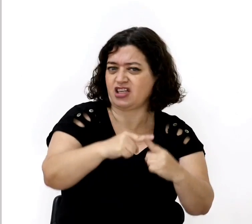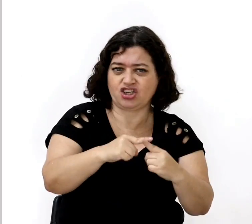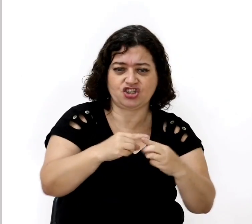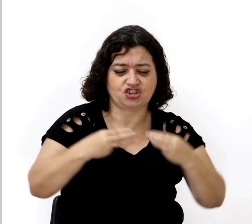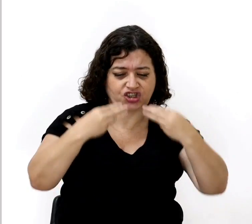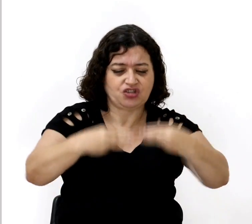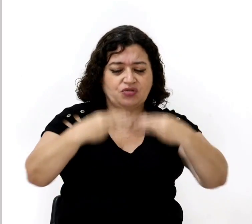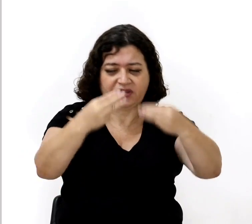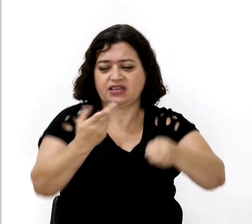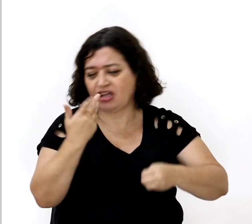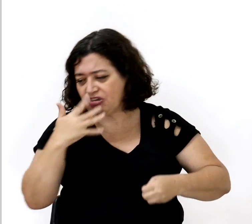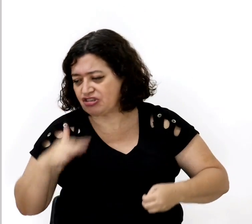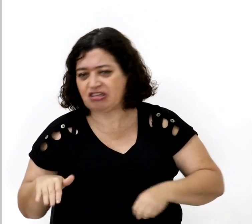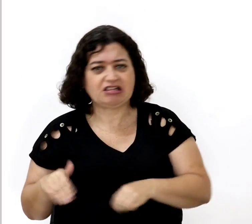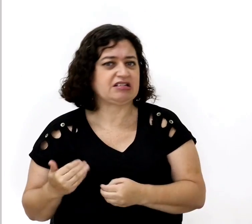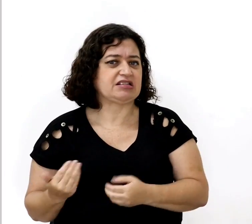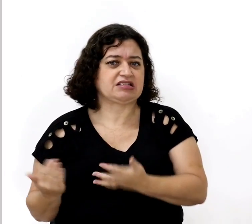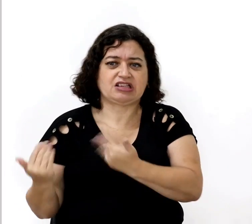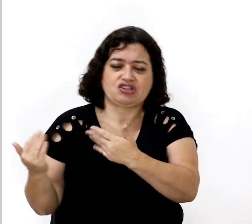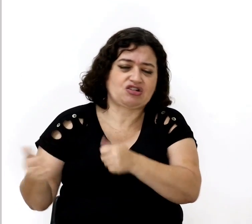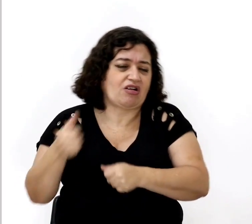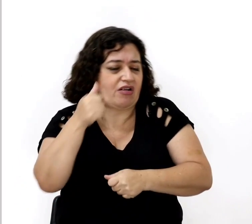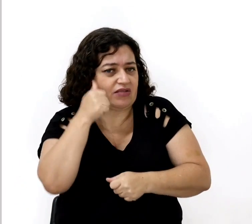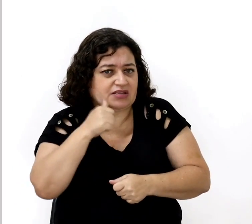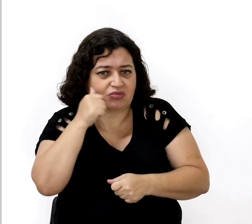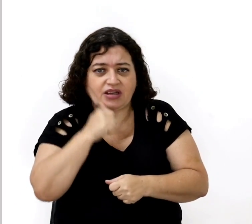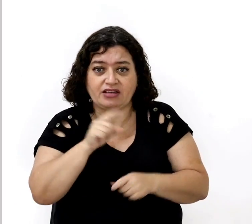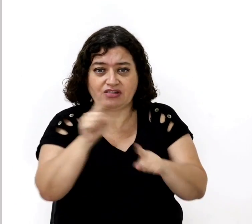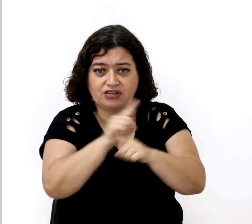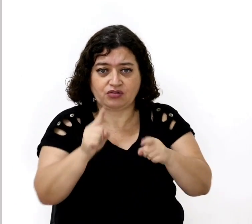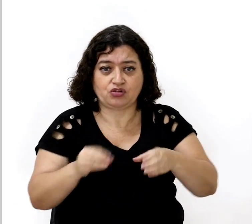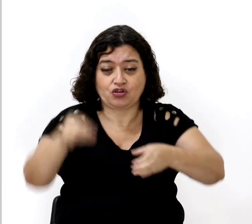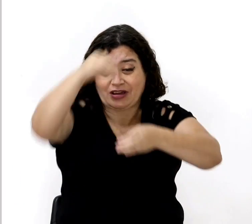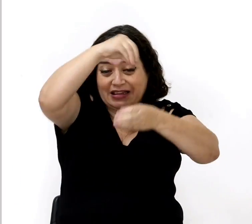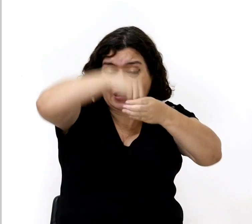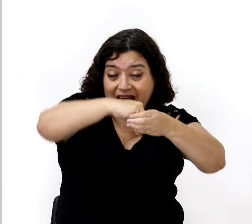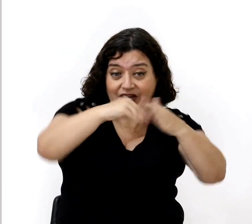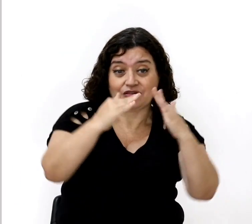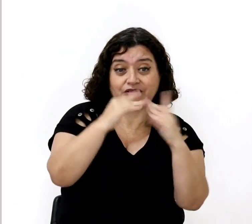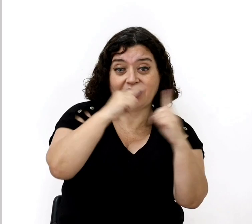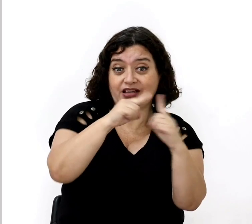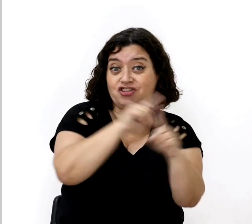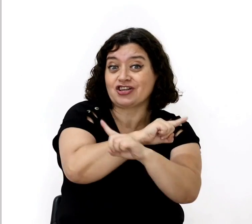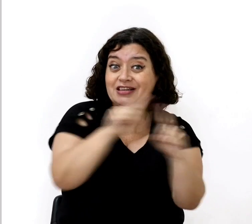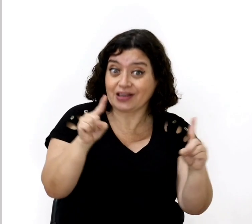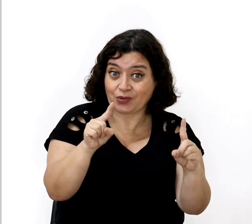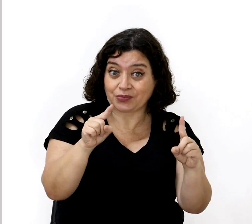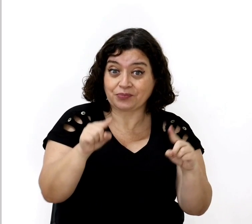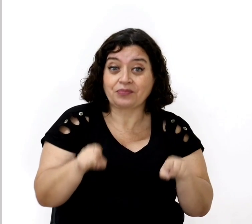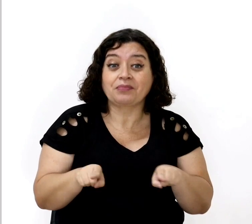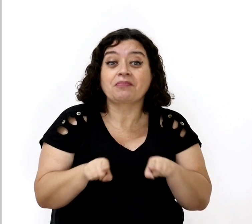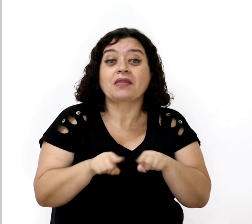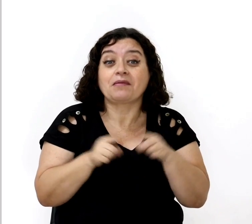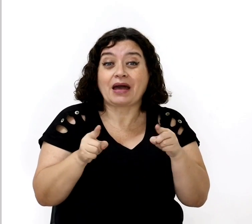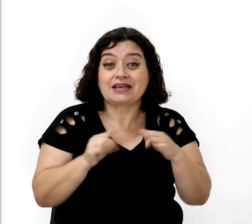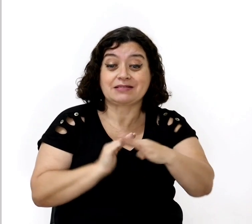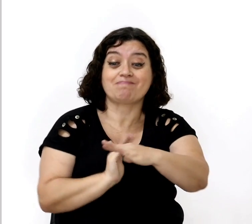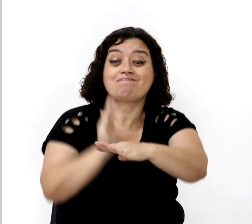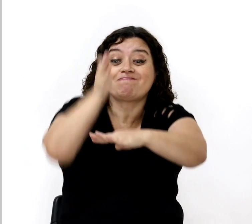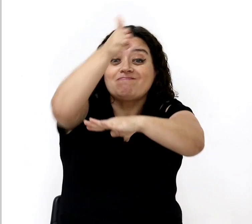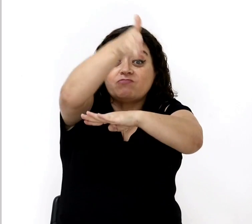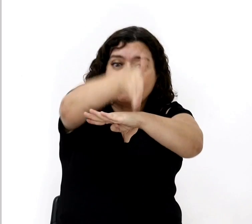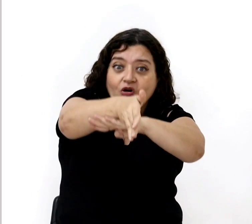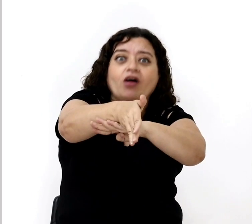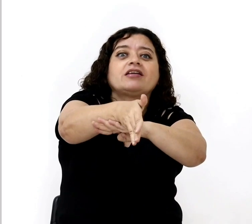de jovens, ou crianças, apenas no âmbito interno de uma igreja local, mas tentar